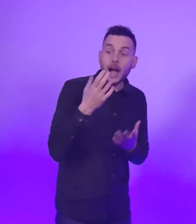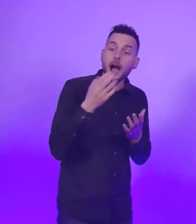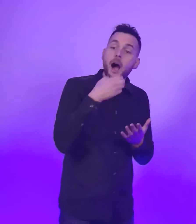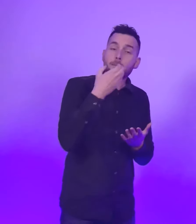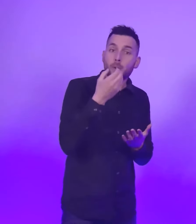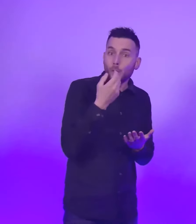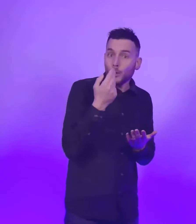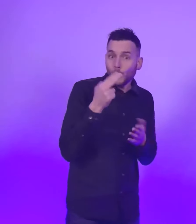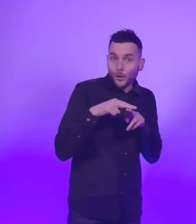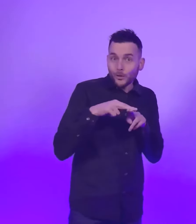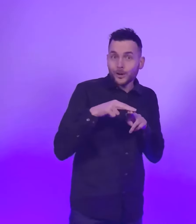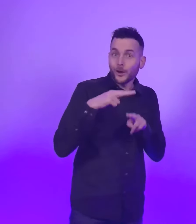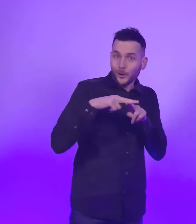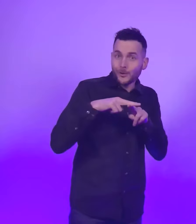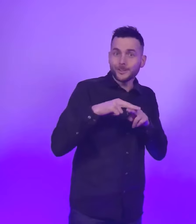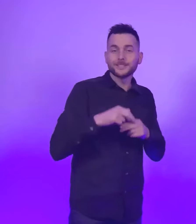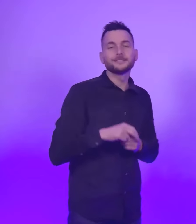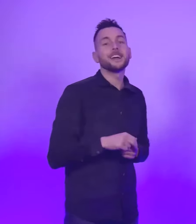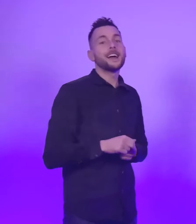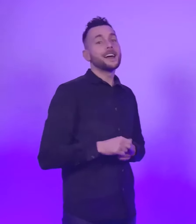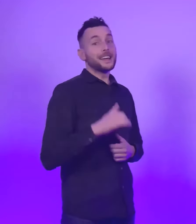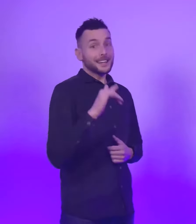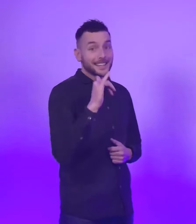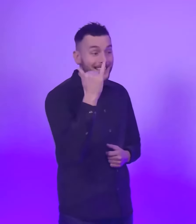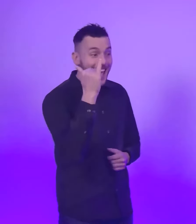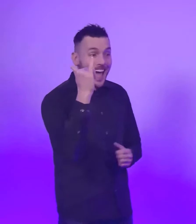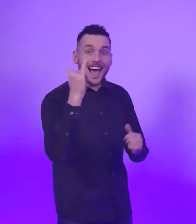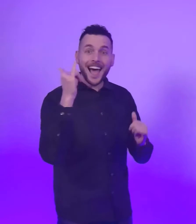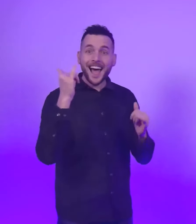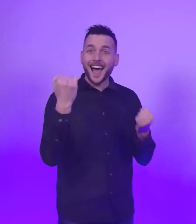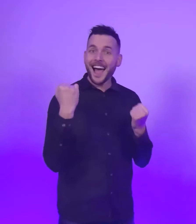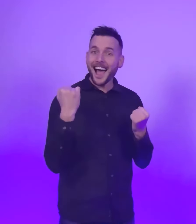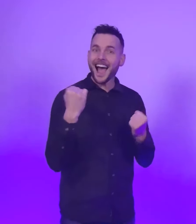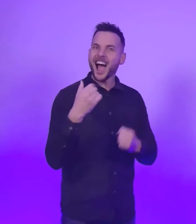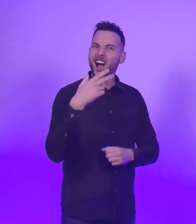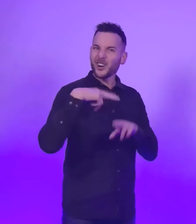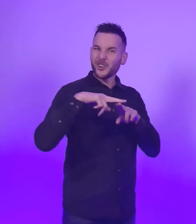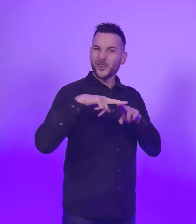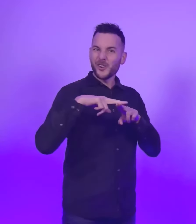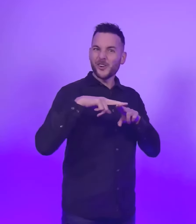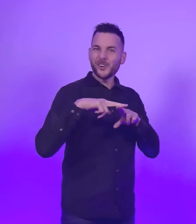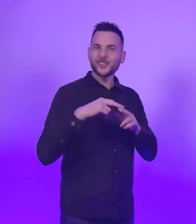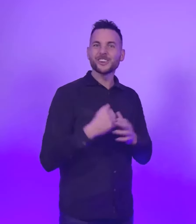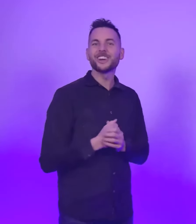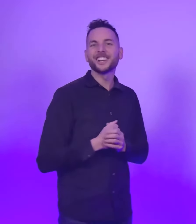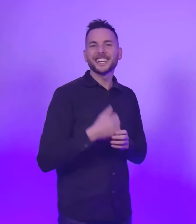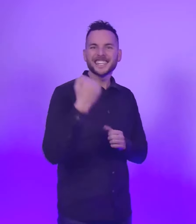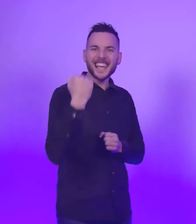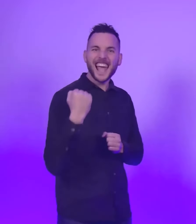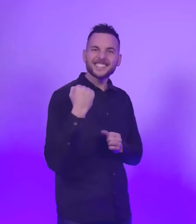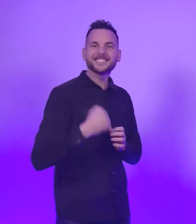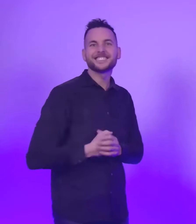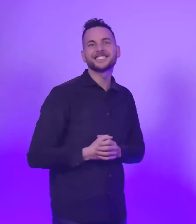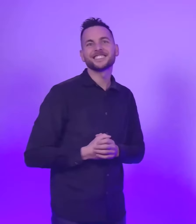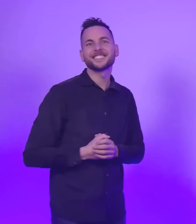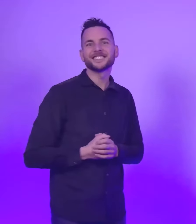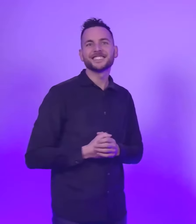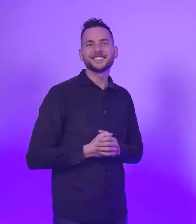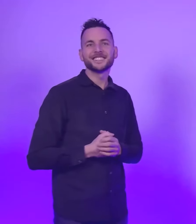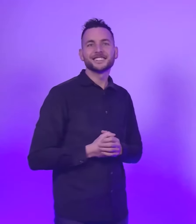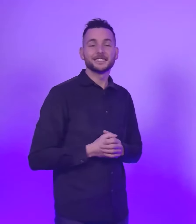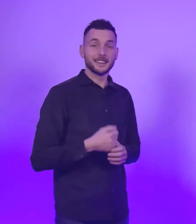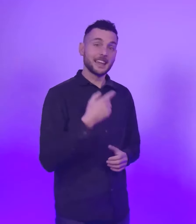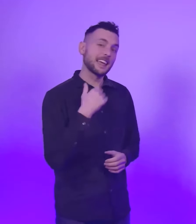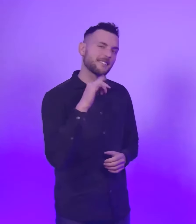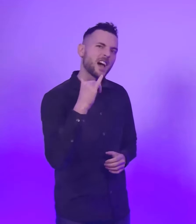groen? Ja! Hij is groen! Yes! Oh, nou, ik heb wel een beetje